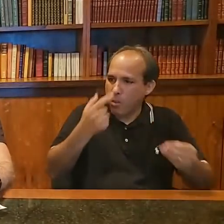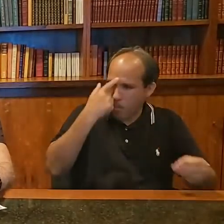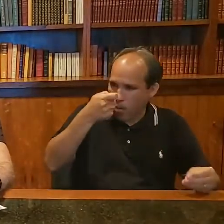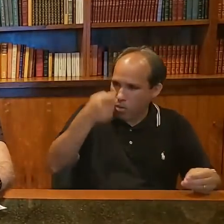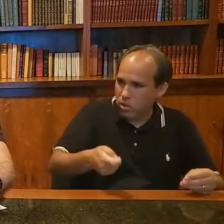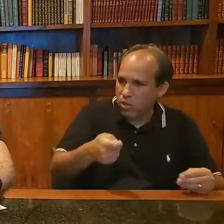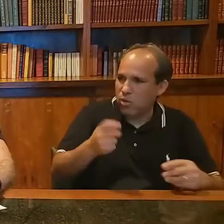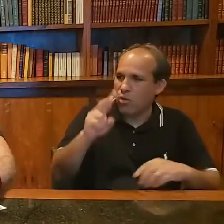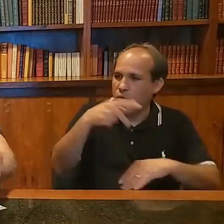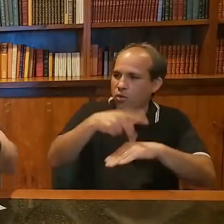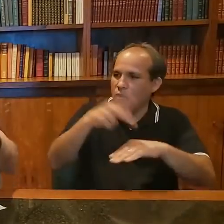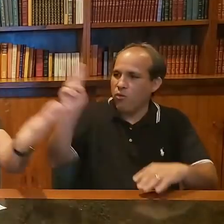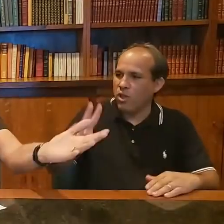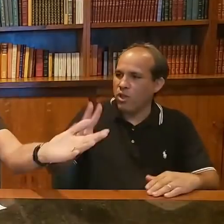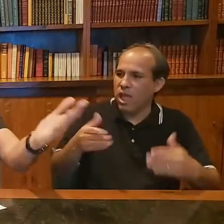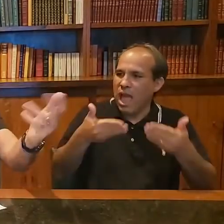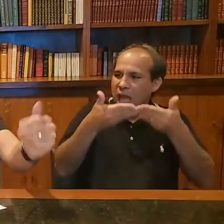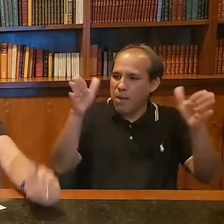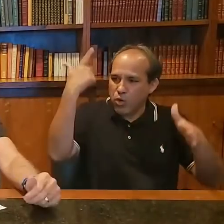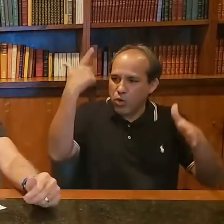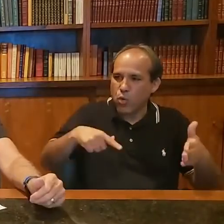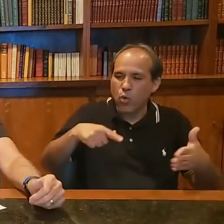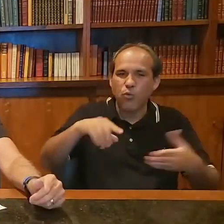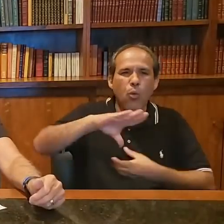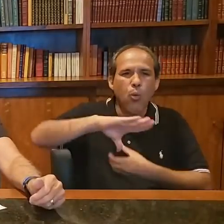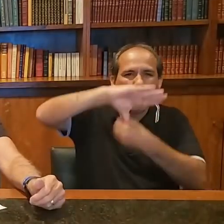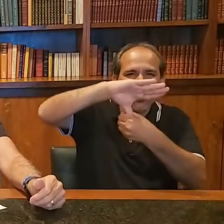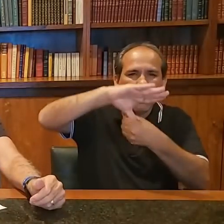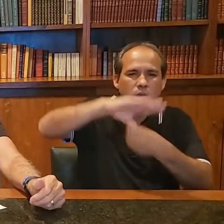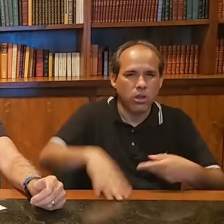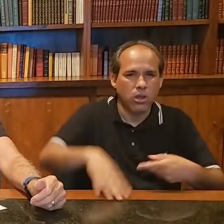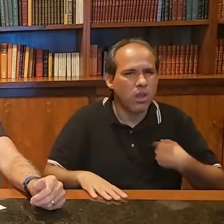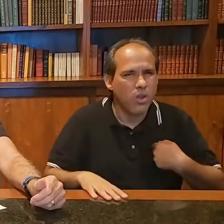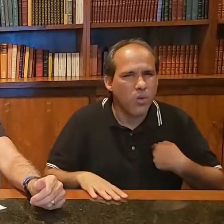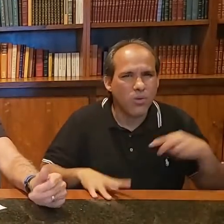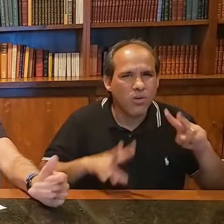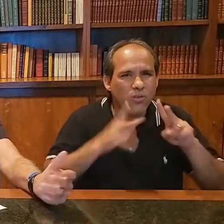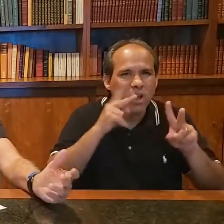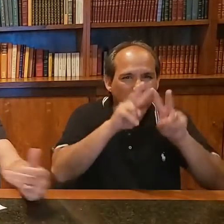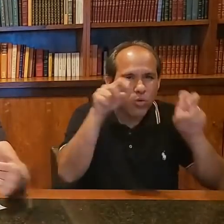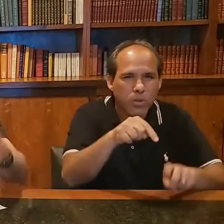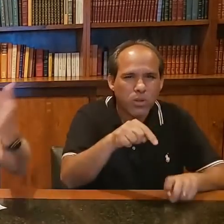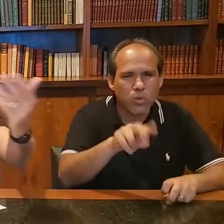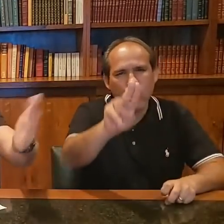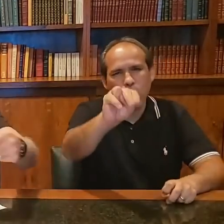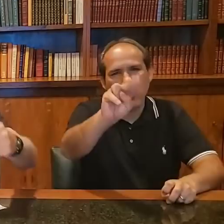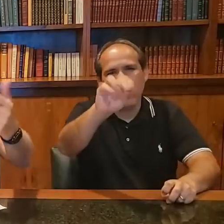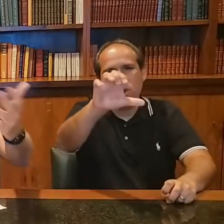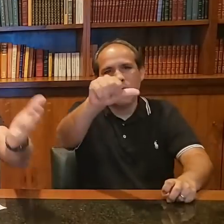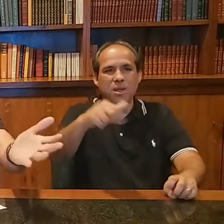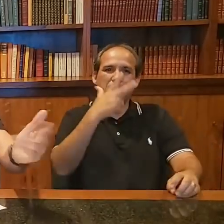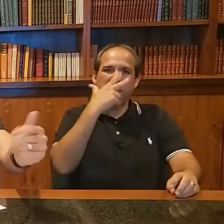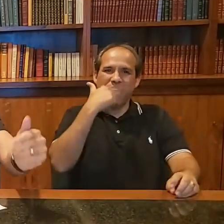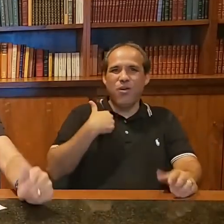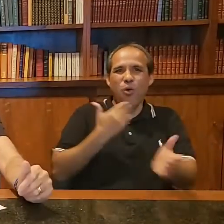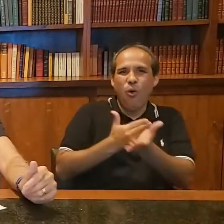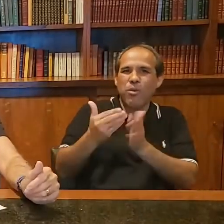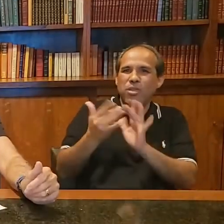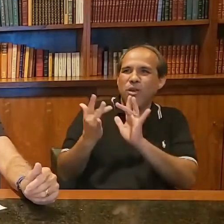e reabrir consulados. Nada disso está sendo tratado. Dando a entender que eu estou me